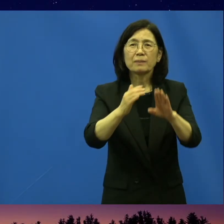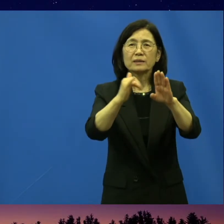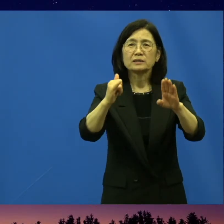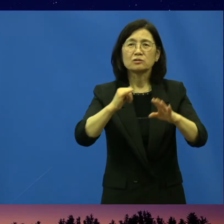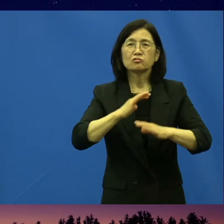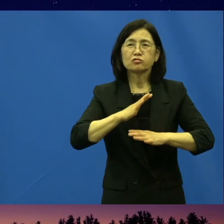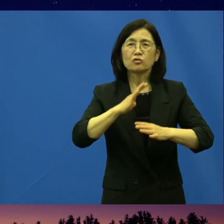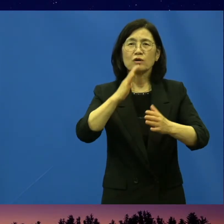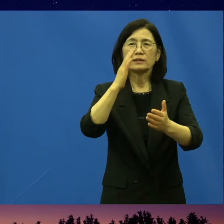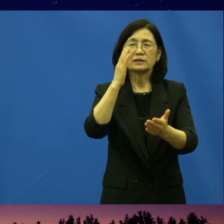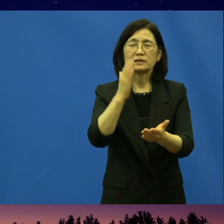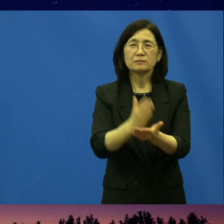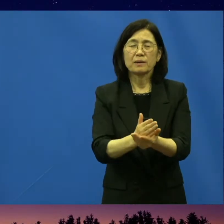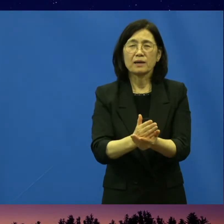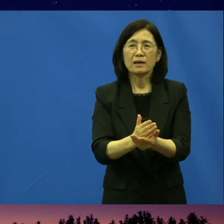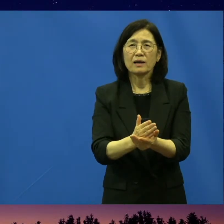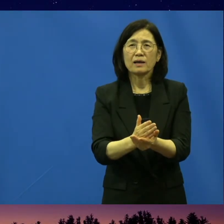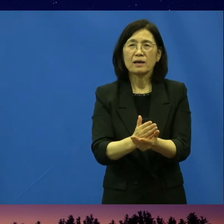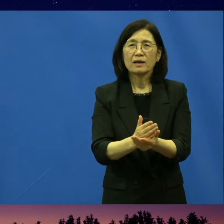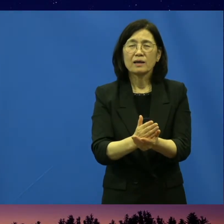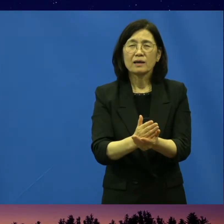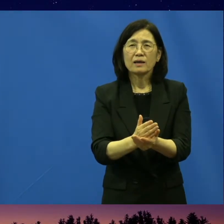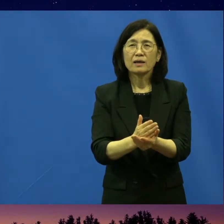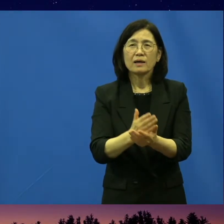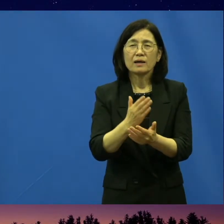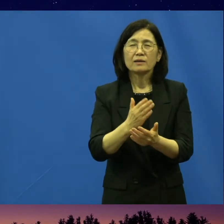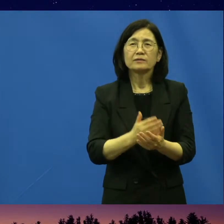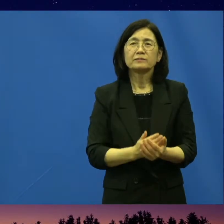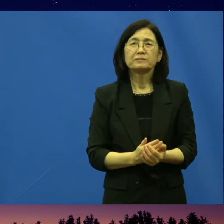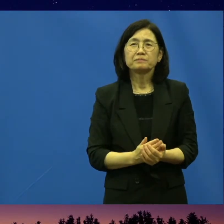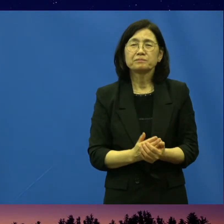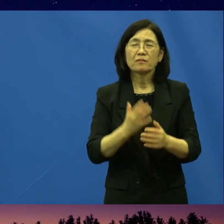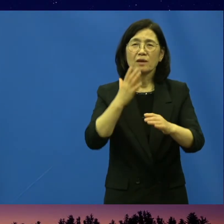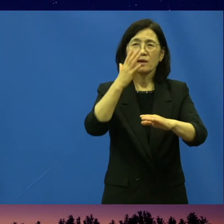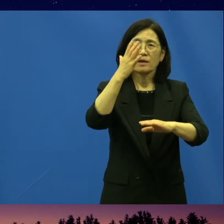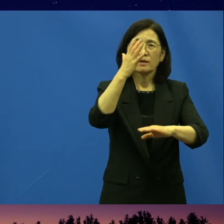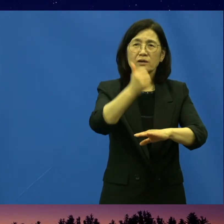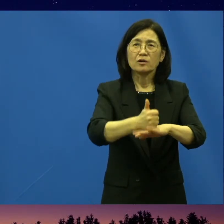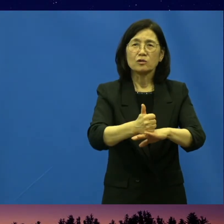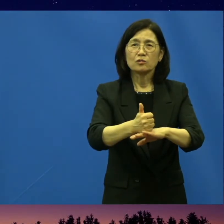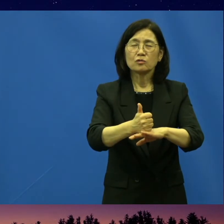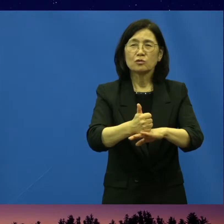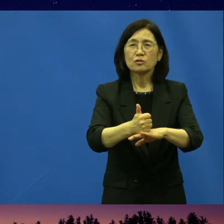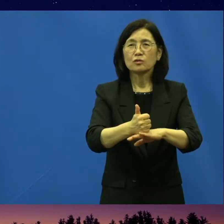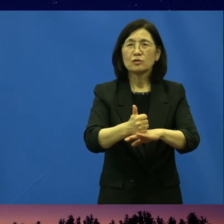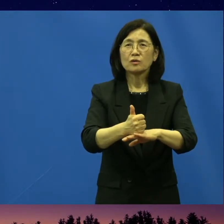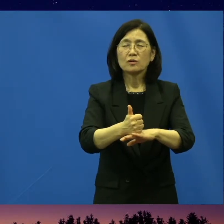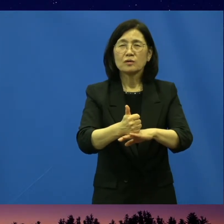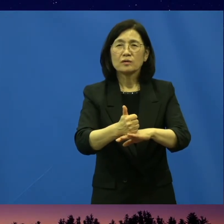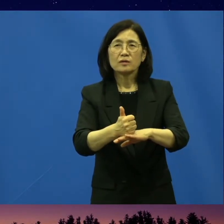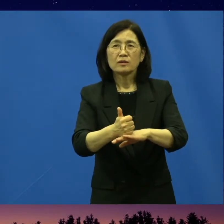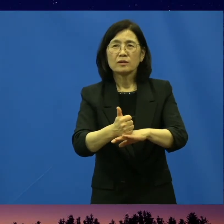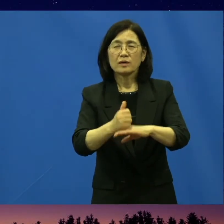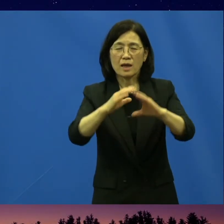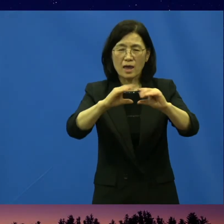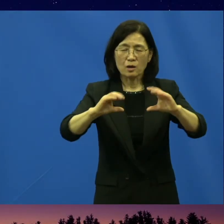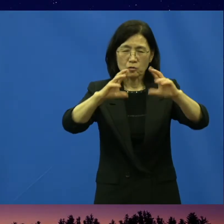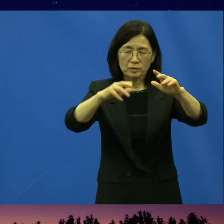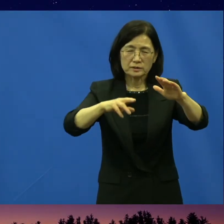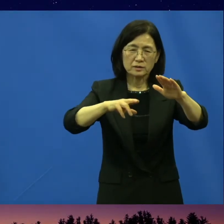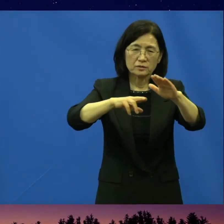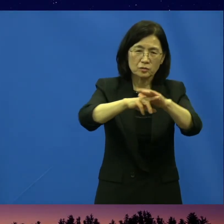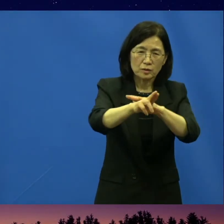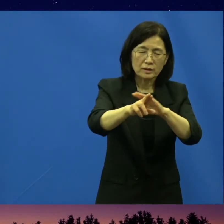근데 그 백성들이 그 말을 듣지 않죠, 여러분. 결국 1세대가 광야에 죽고 맙니다. 그들은 상황의 포로가 된